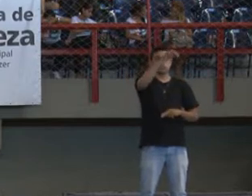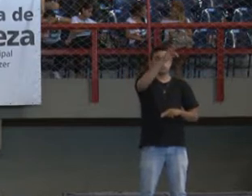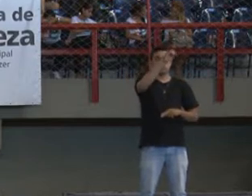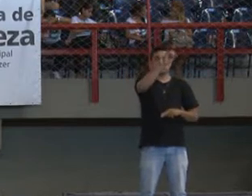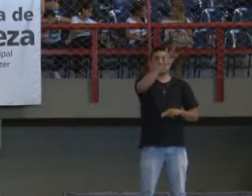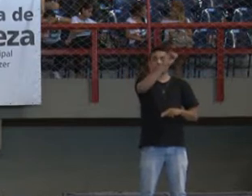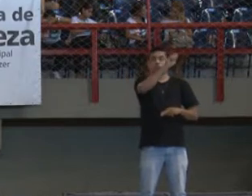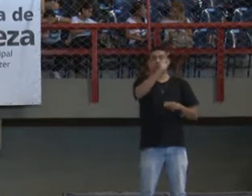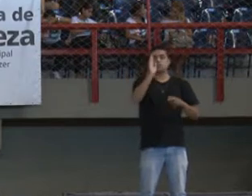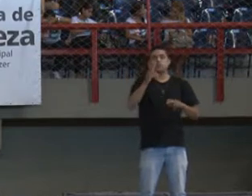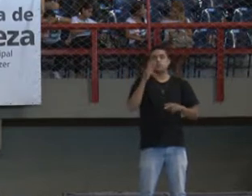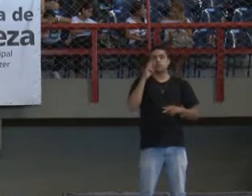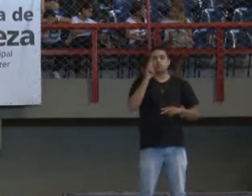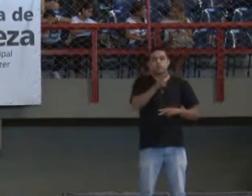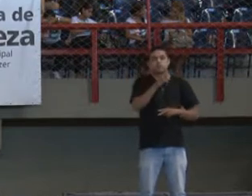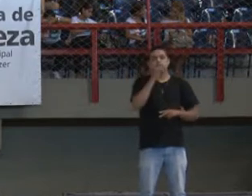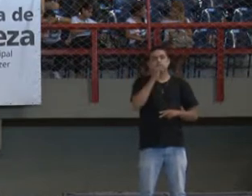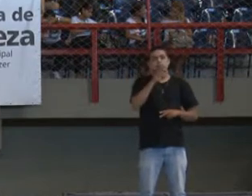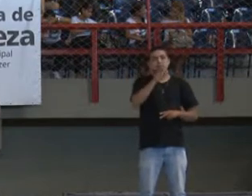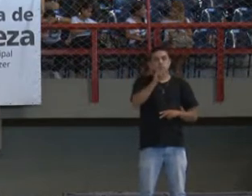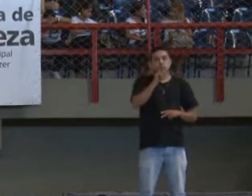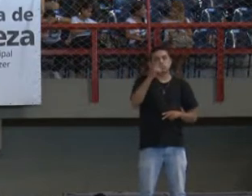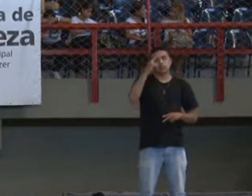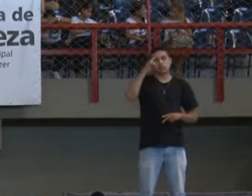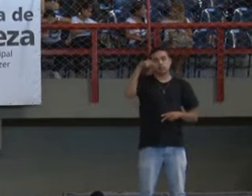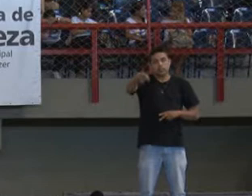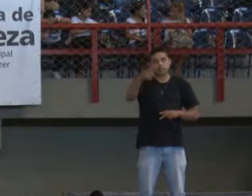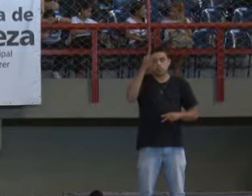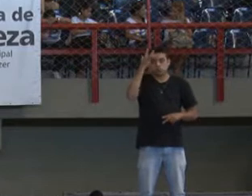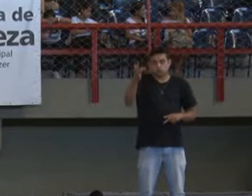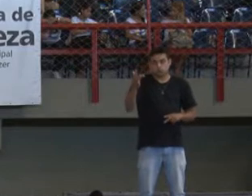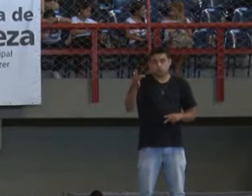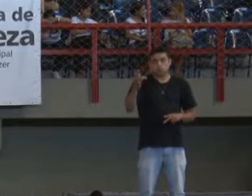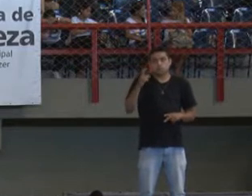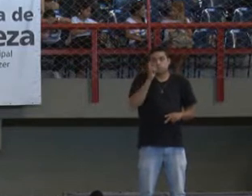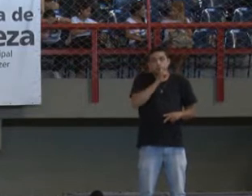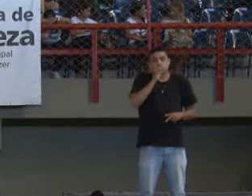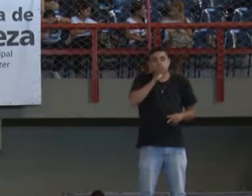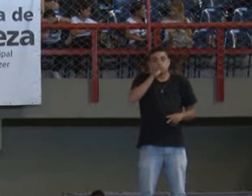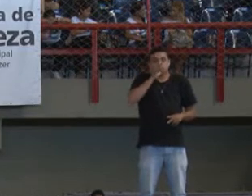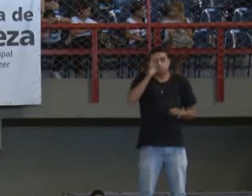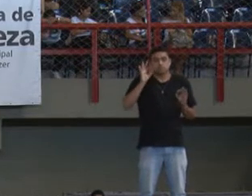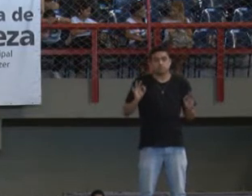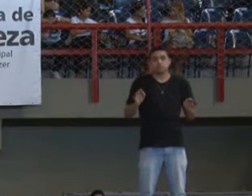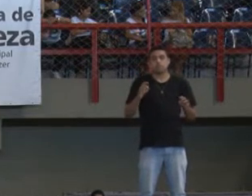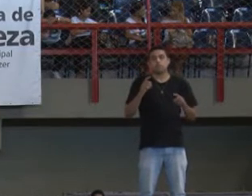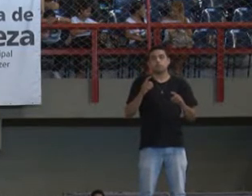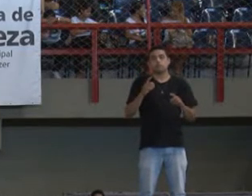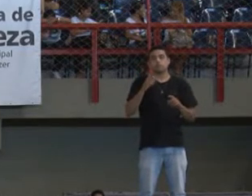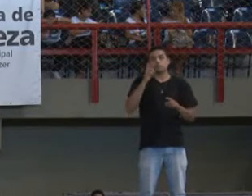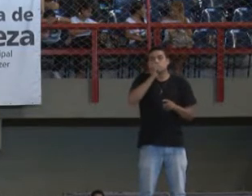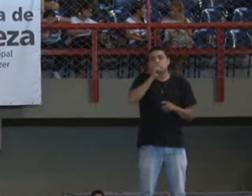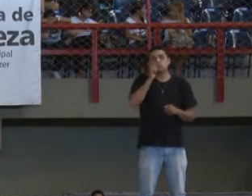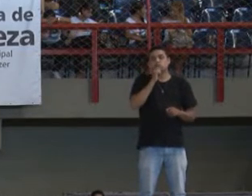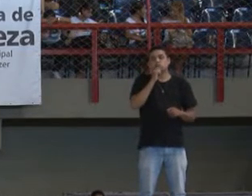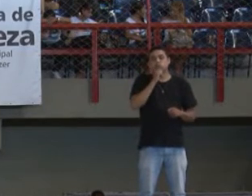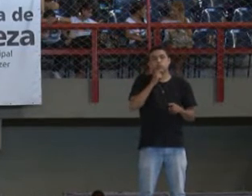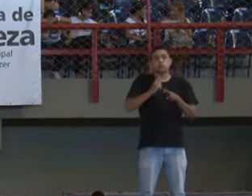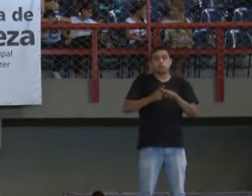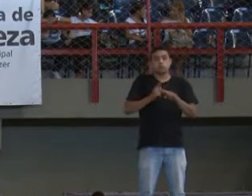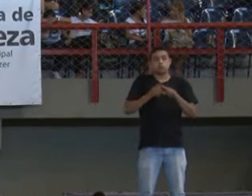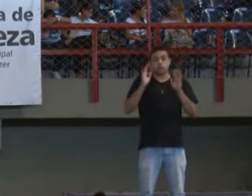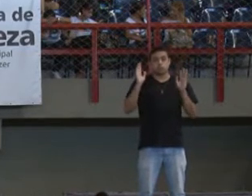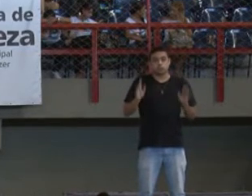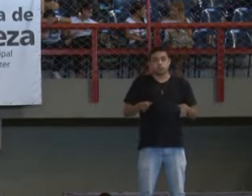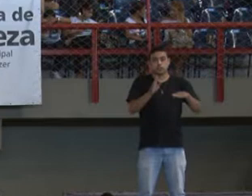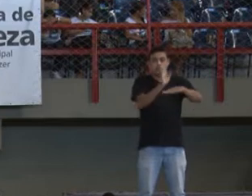aqui com você. Você assistiu aquele filme O Dia Depois do Amanhã? Legal, né? Mentiroso, né? Pessoal, não é não, viu? A